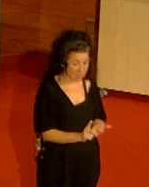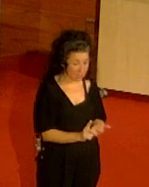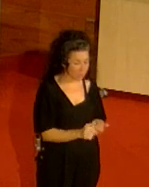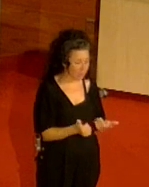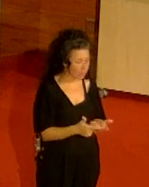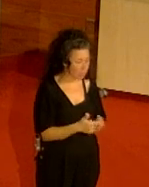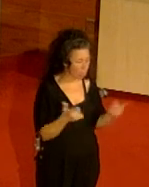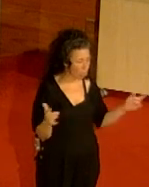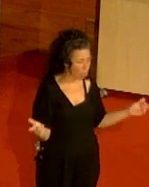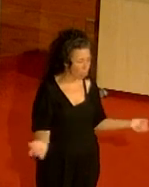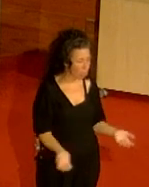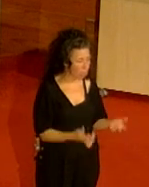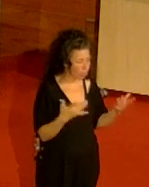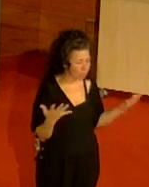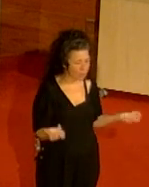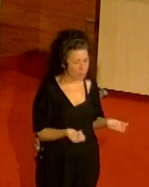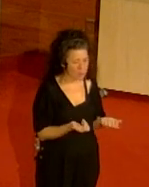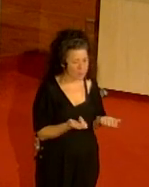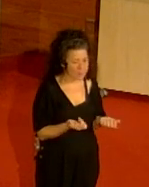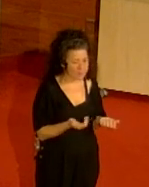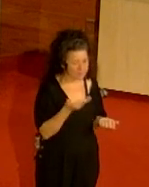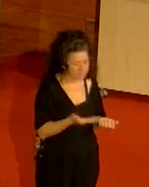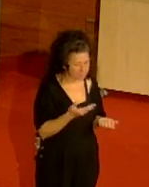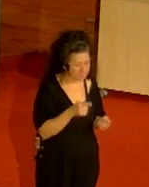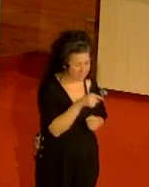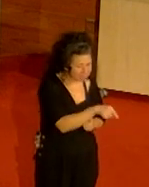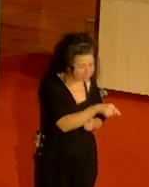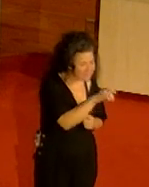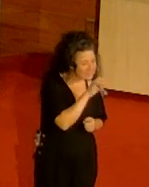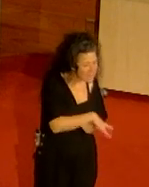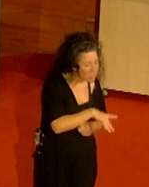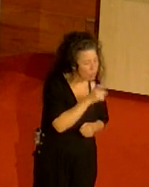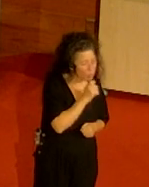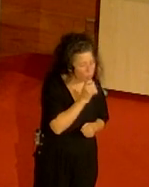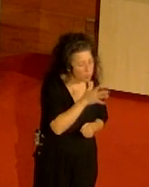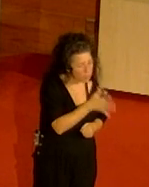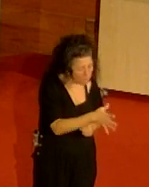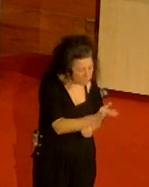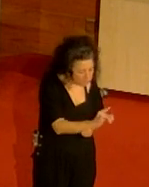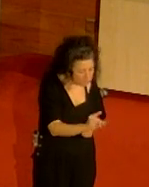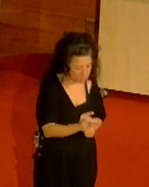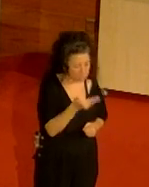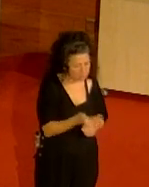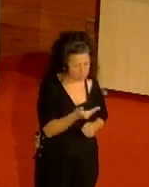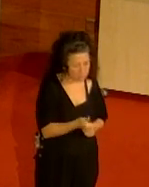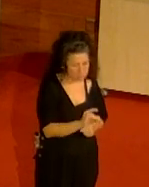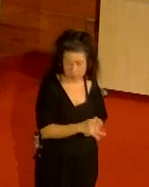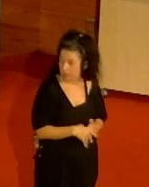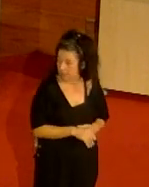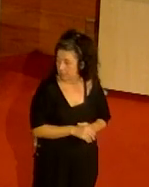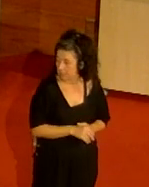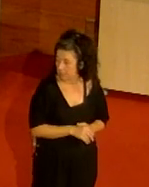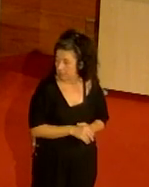que, ¿no? O sea, que sí, que claro, es importante señalar quién, cómo, por qué, sí, fundamental.